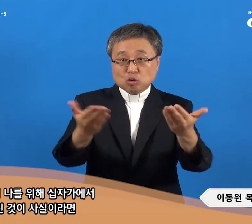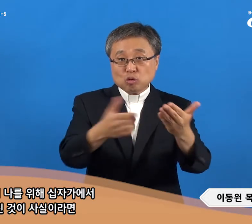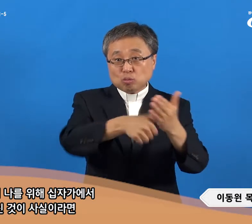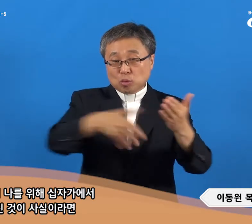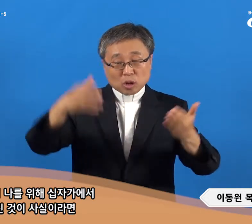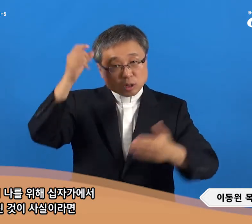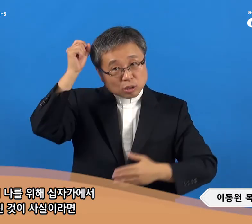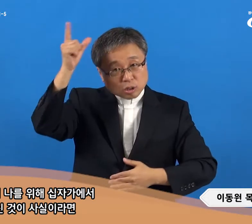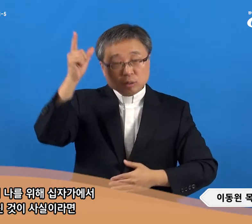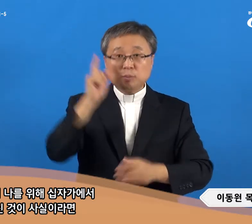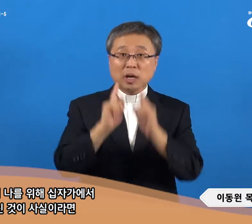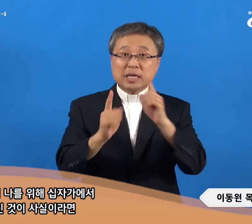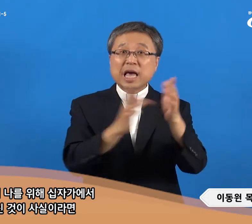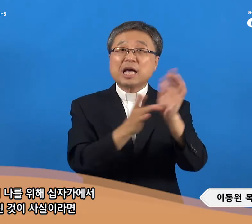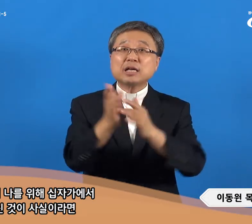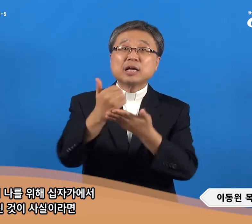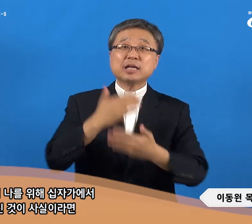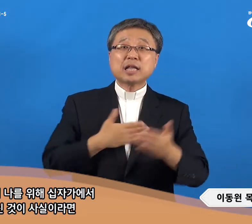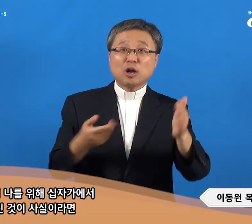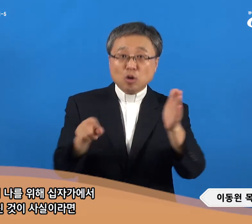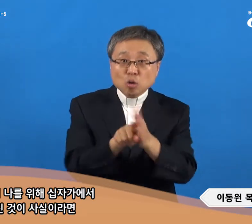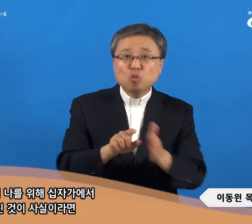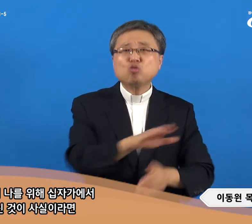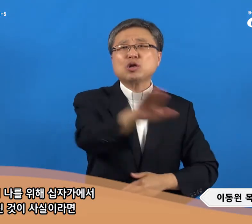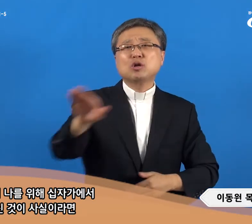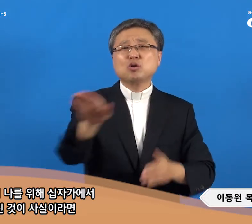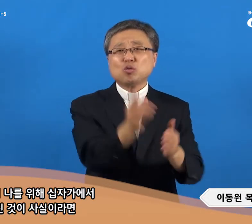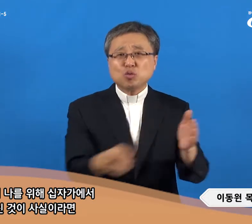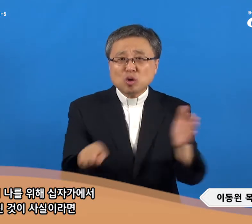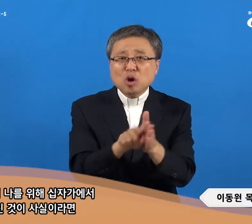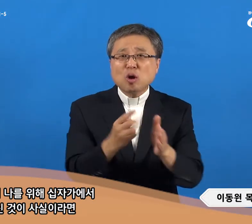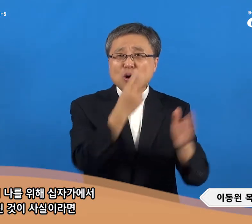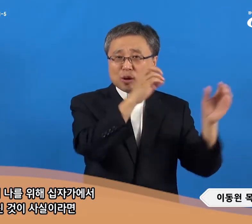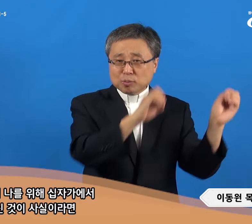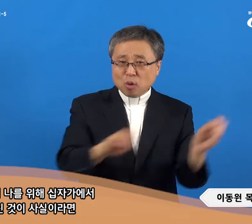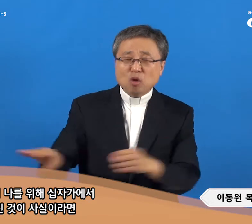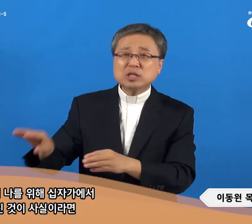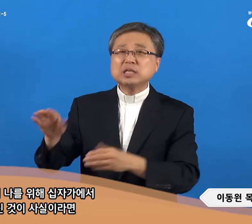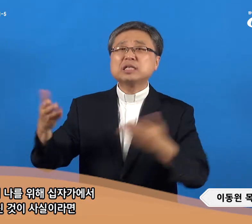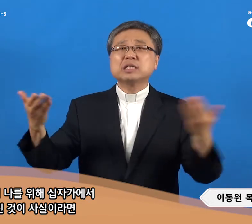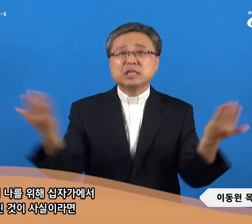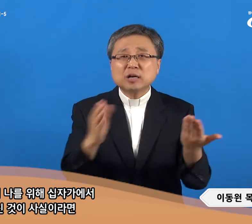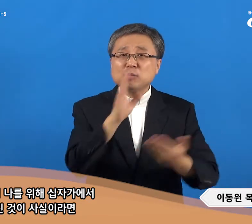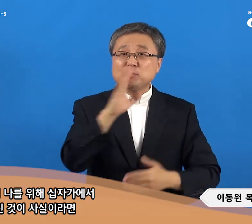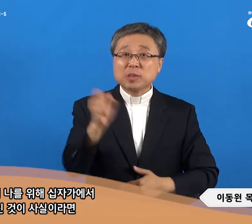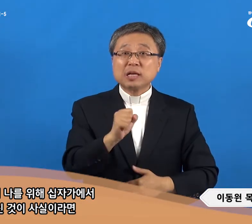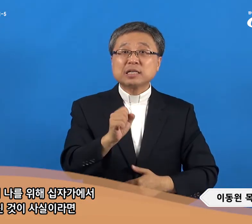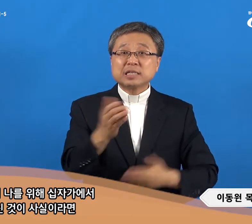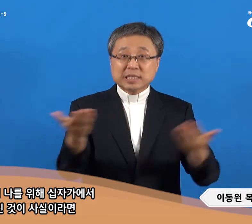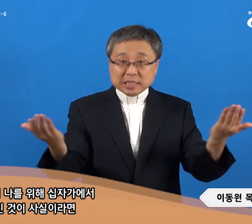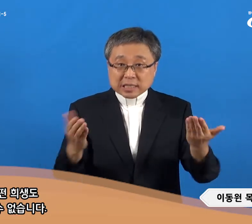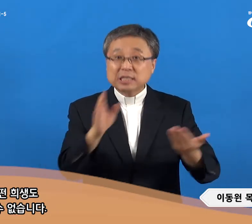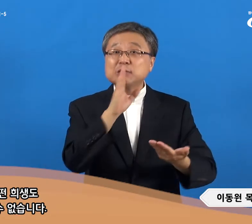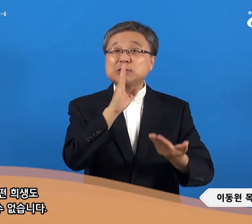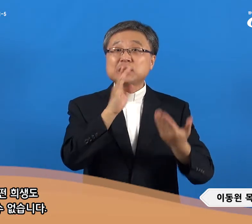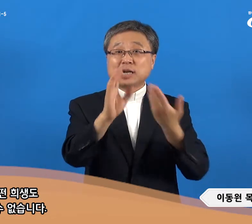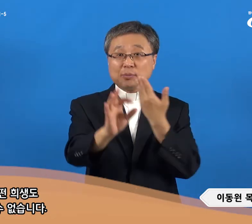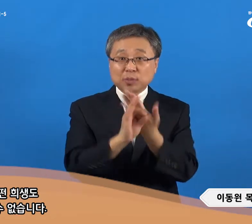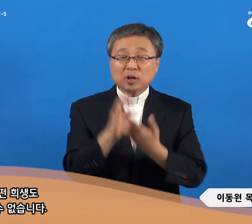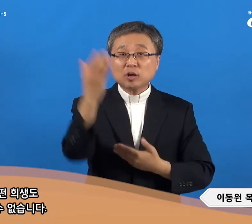남겼습니다. 예수께서 나를 위해 우리를 위해서 목숨을 버리신 것이 참으로 사실이라면 그를 위한